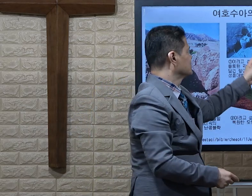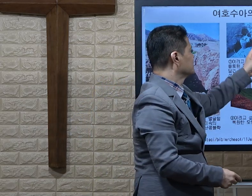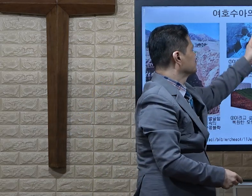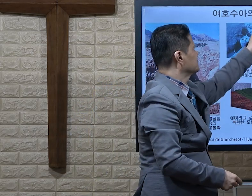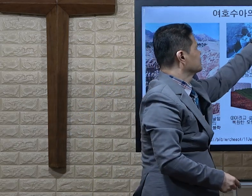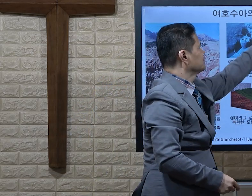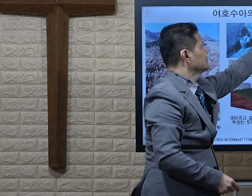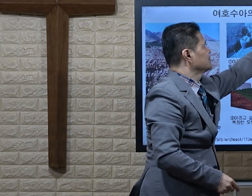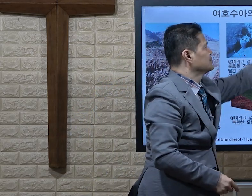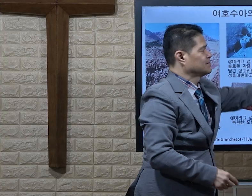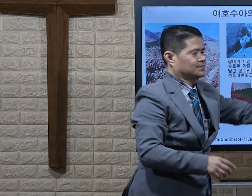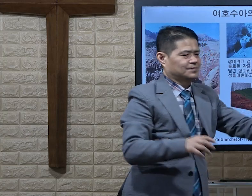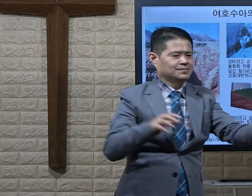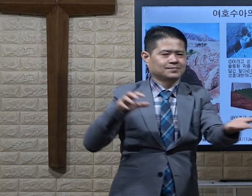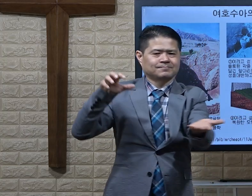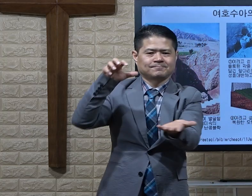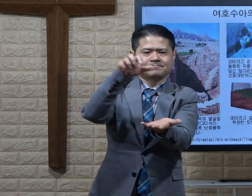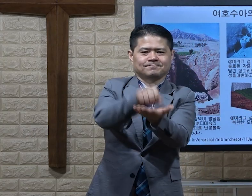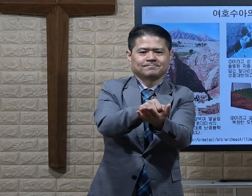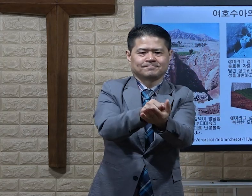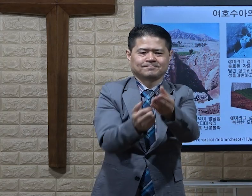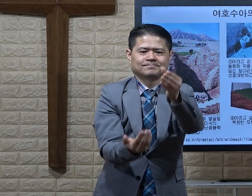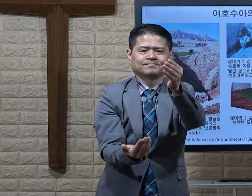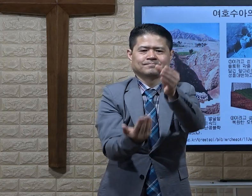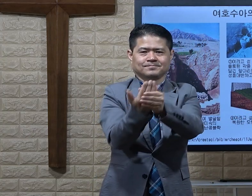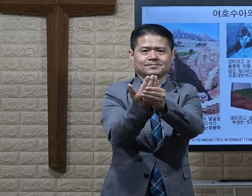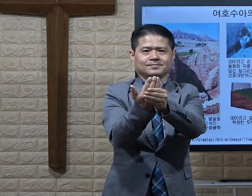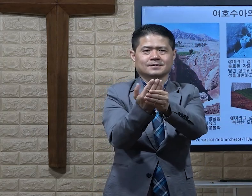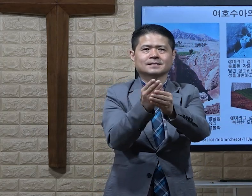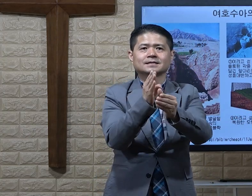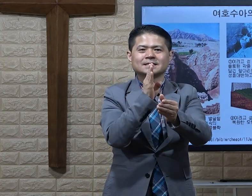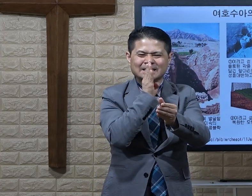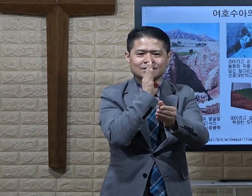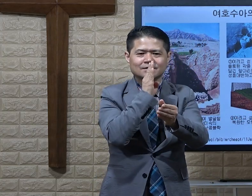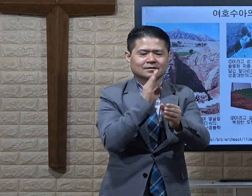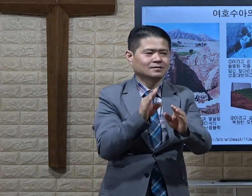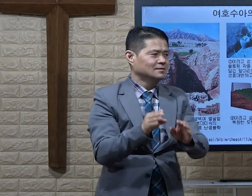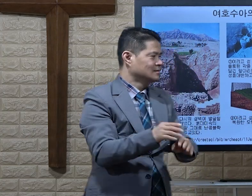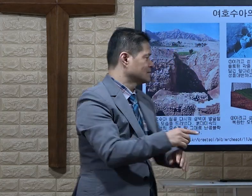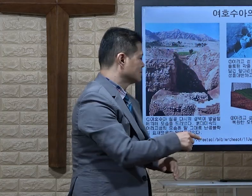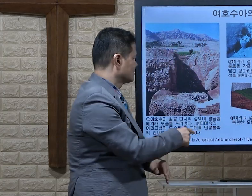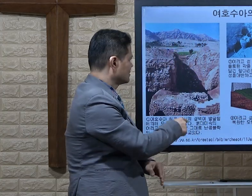곳이었습니다. 이곳을 정복했던 실제 있었던 사건입니다.